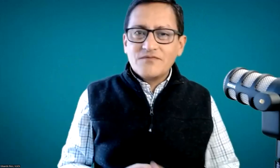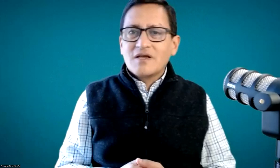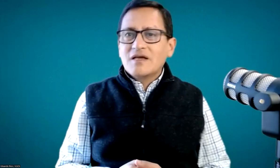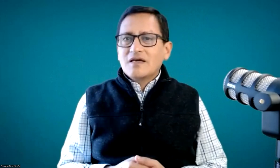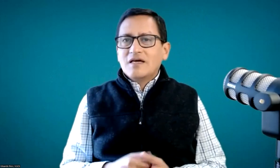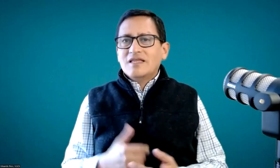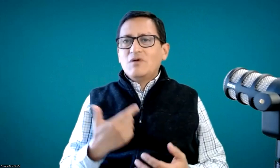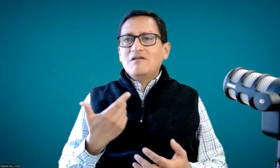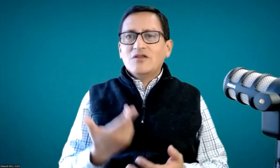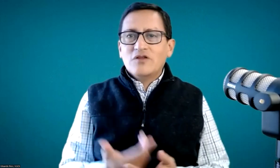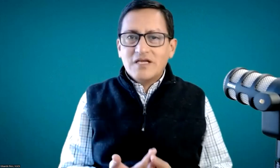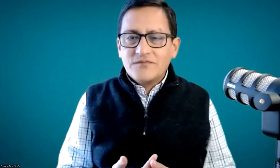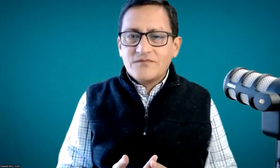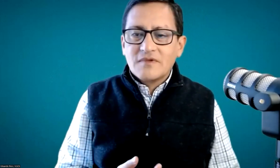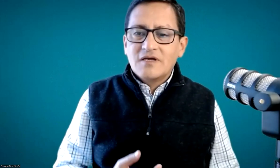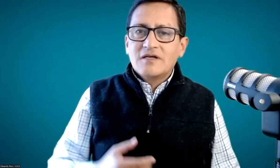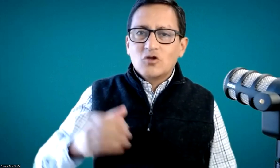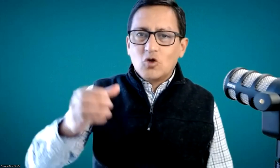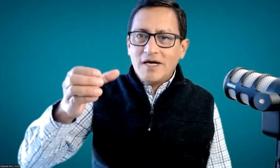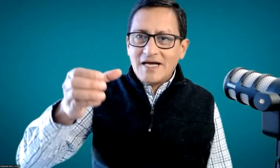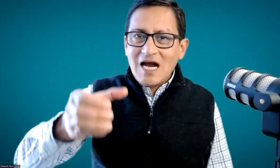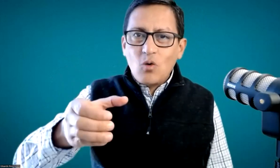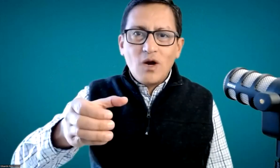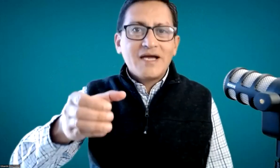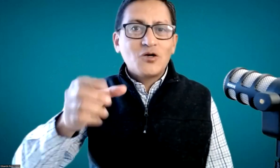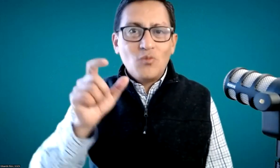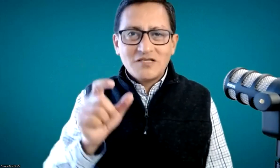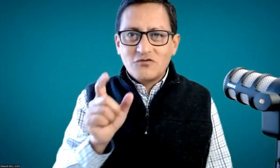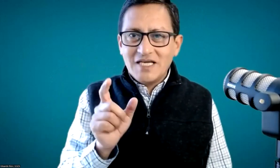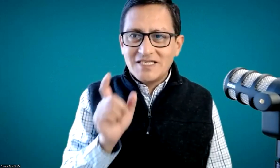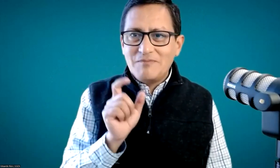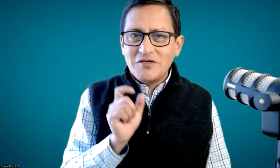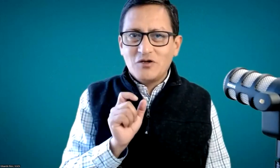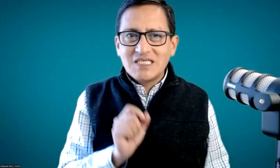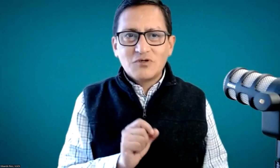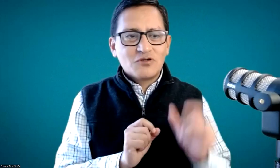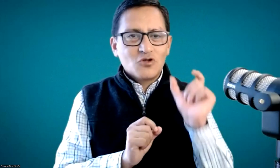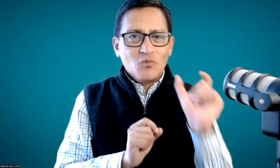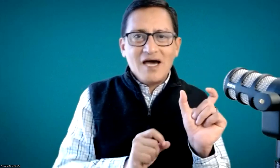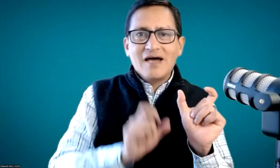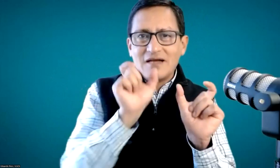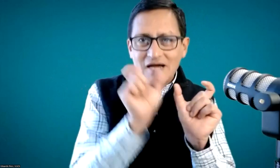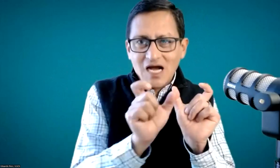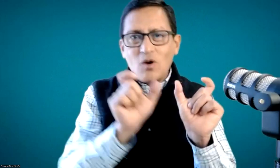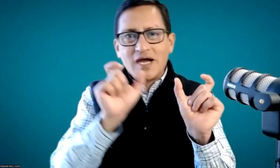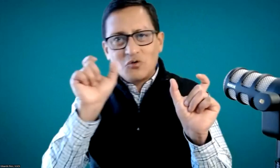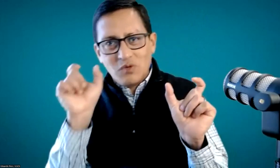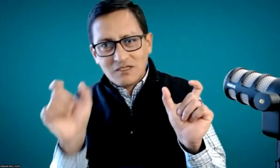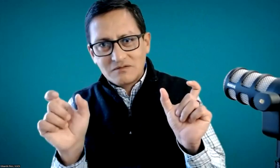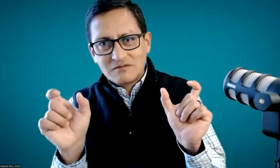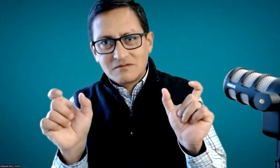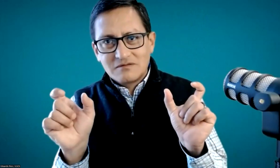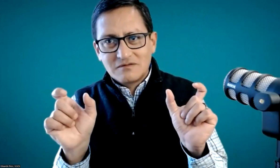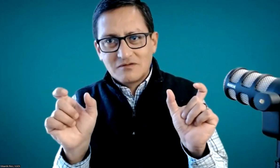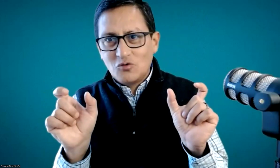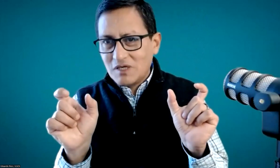Entonces, estamos hablando de tomar agua en un vaso. Fíjese en español, decimos tomar agua en un